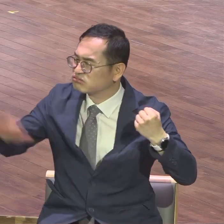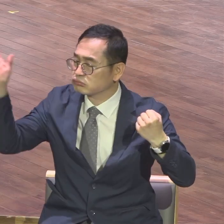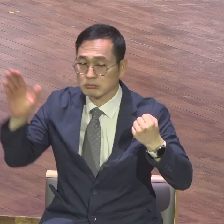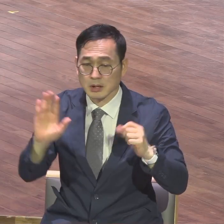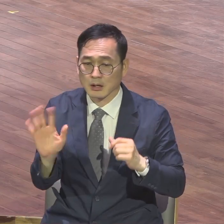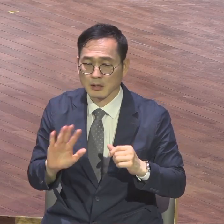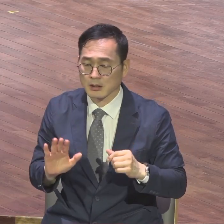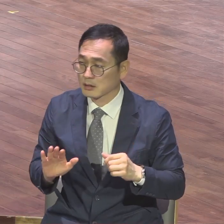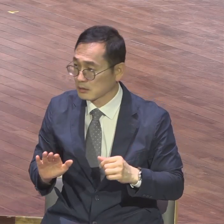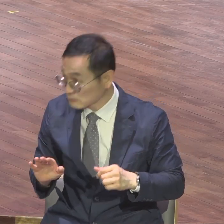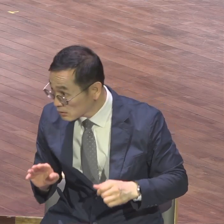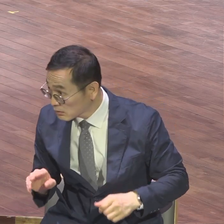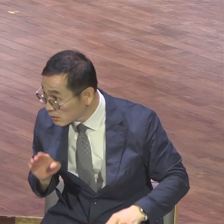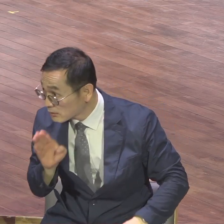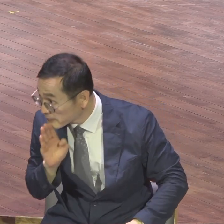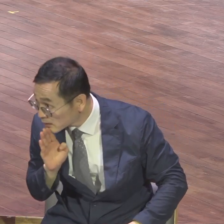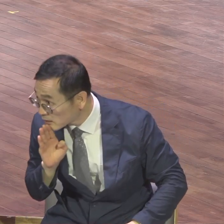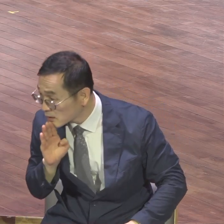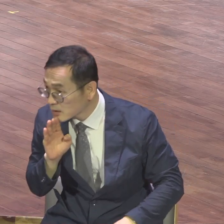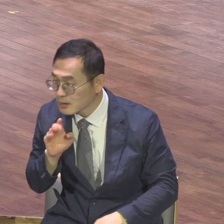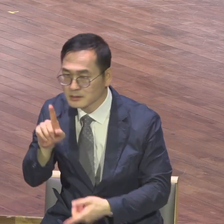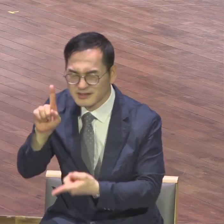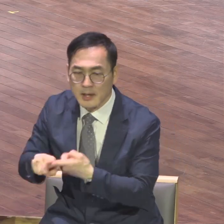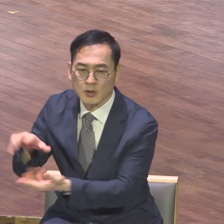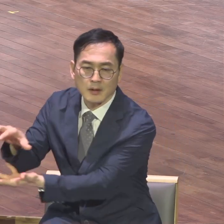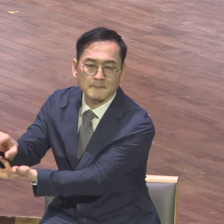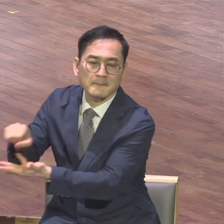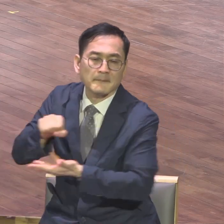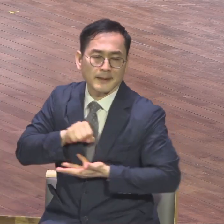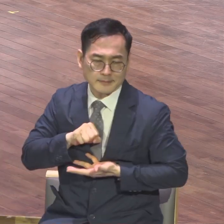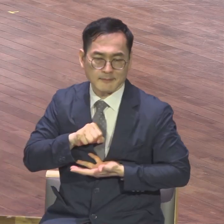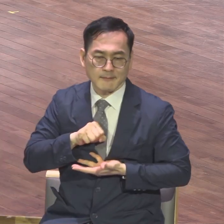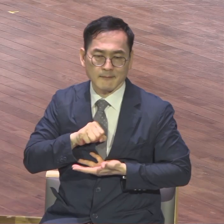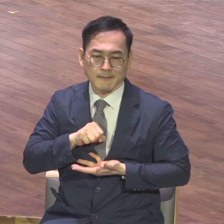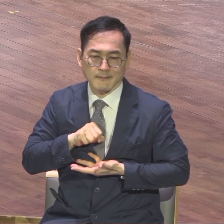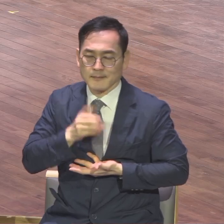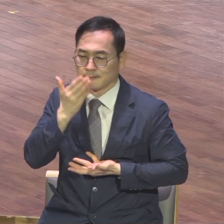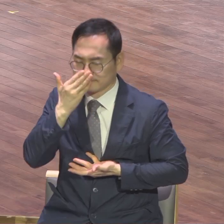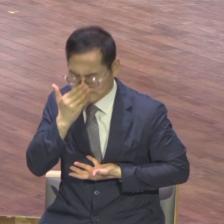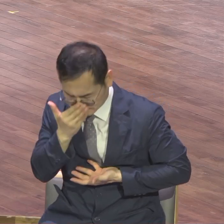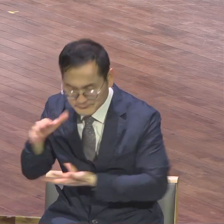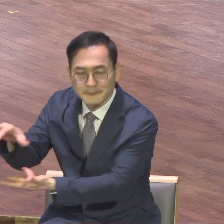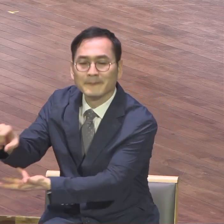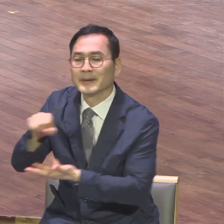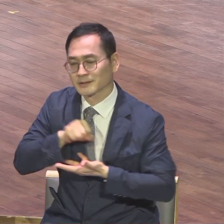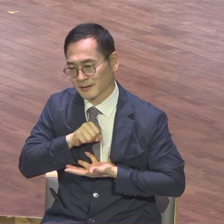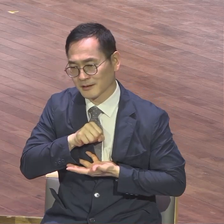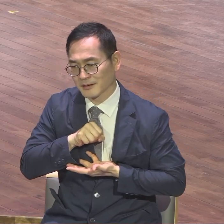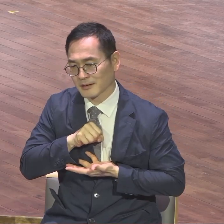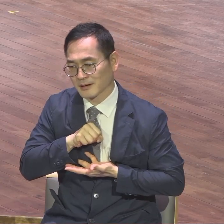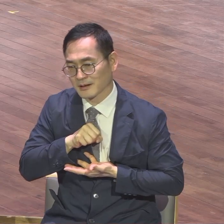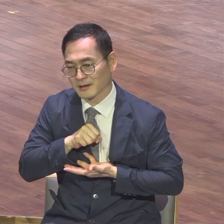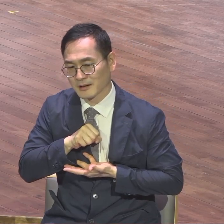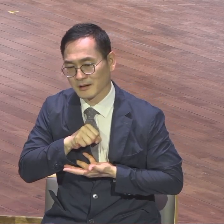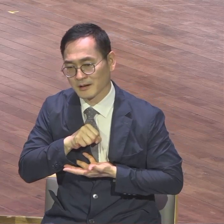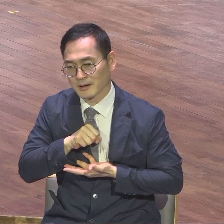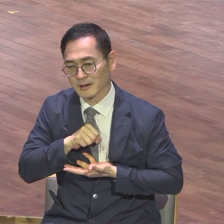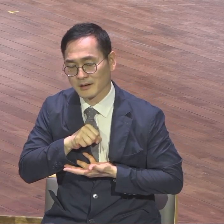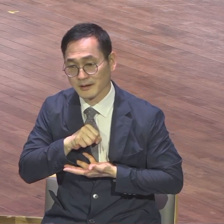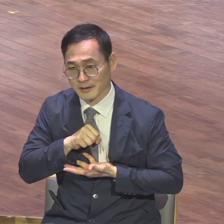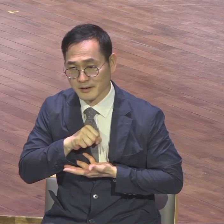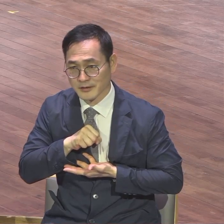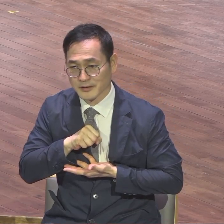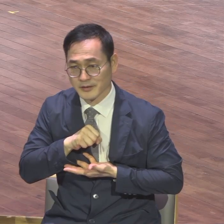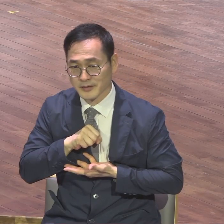학력과 지식과 상관없이 살아있는 복음을 그대로 브리스가 아울을 통해서 그대로 받아들였어요.